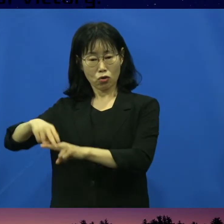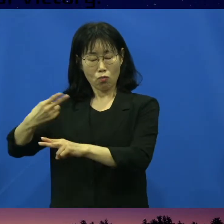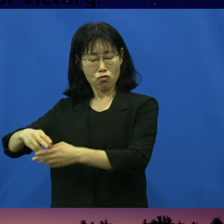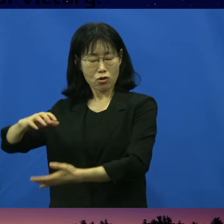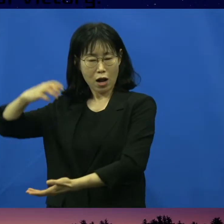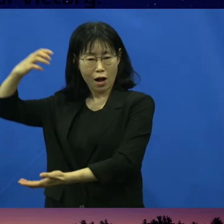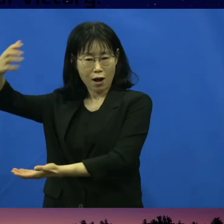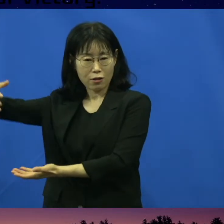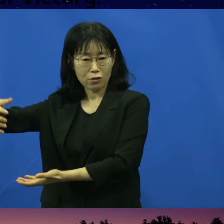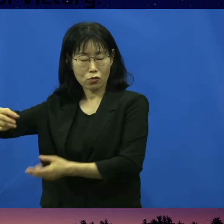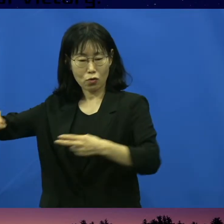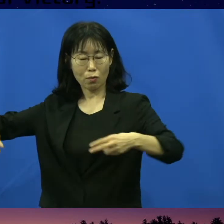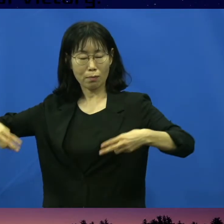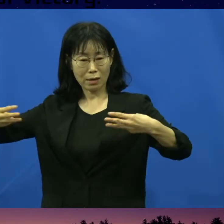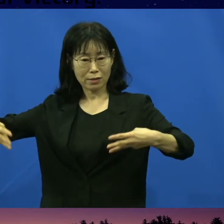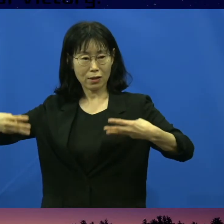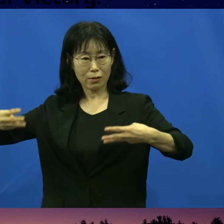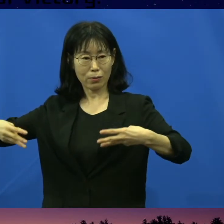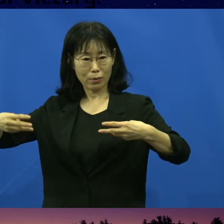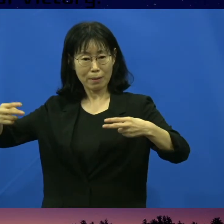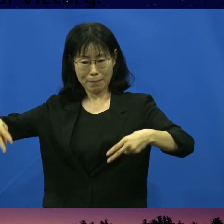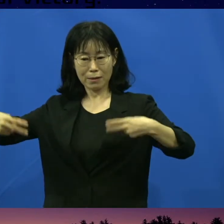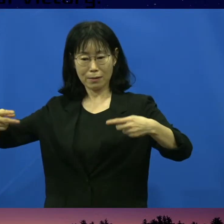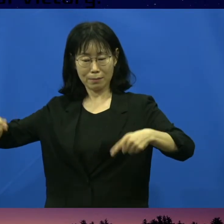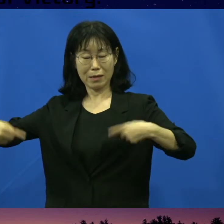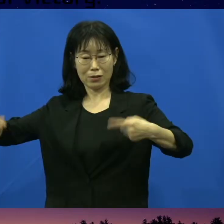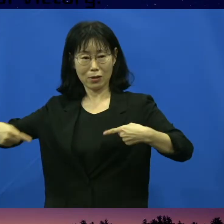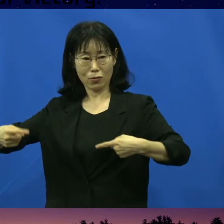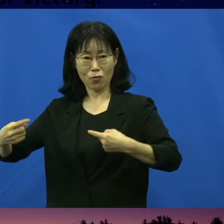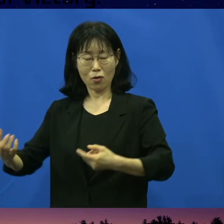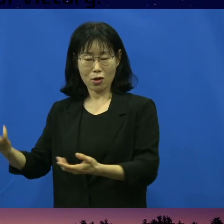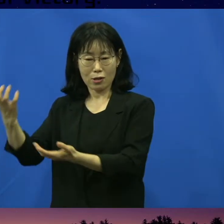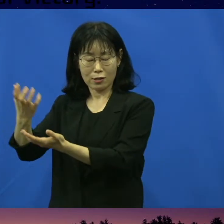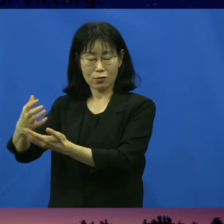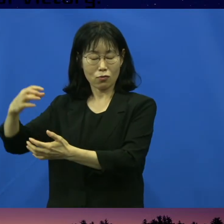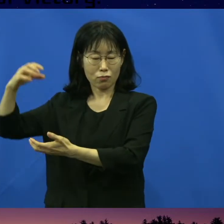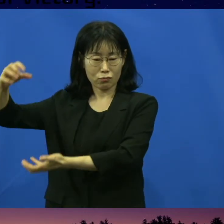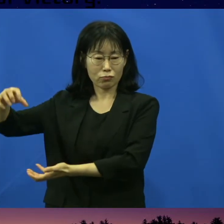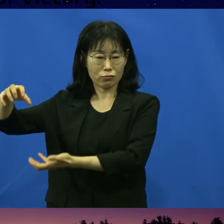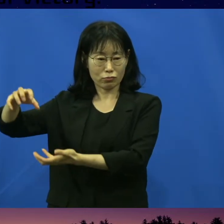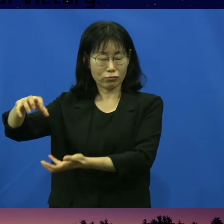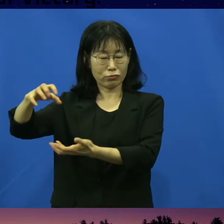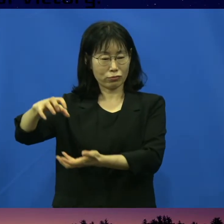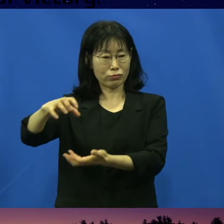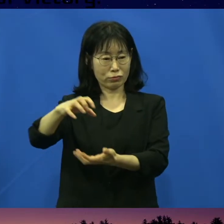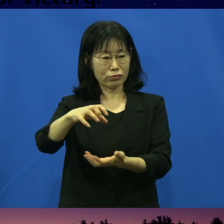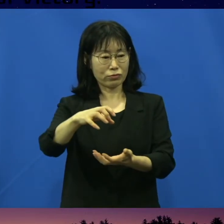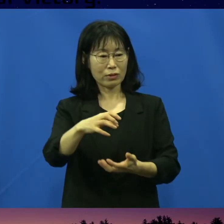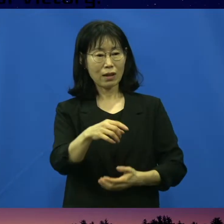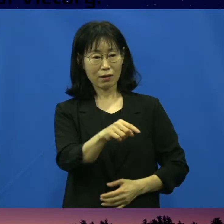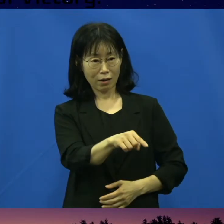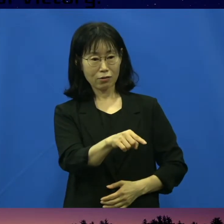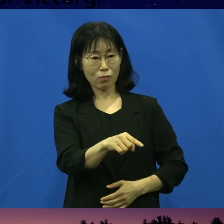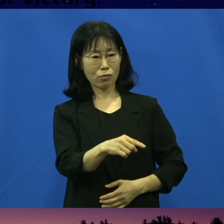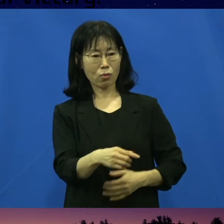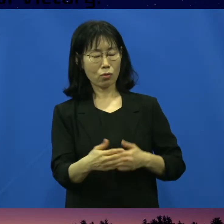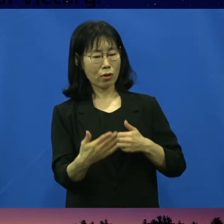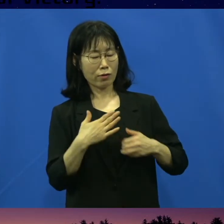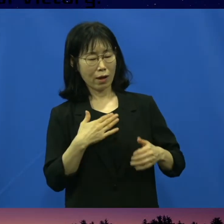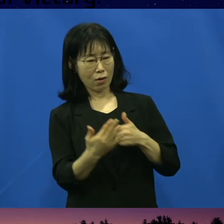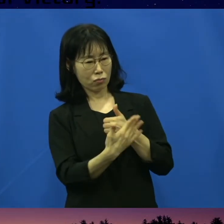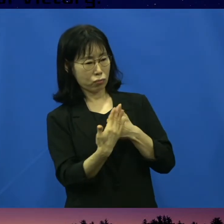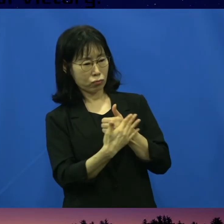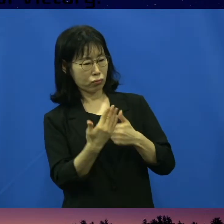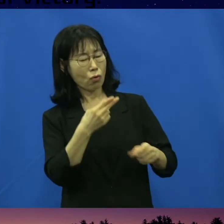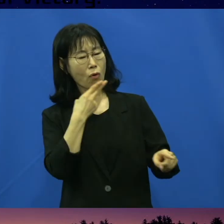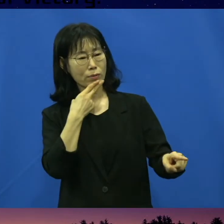막 VVIP 고객 행사를 지금 하고 있는 거예요. 자신을 알아달라는 거예요. 여전히 허세로 가득해요. 자신의 위치에